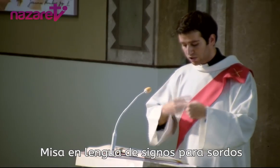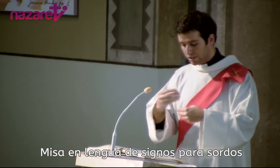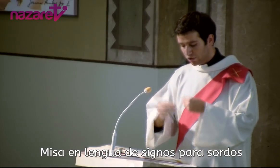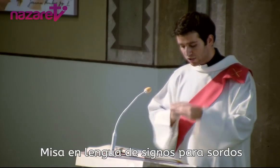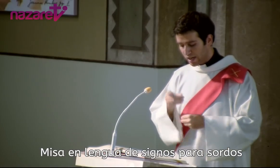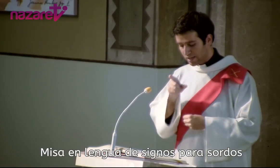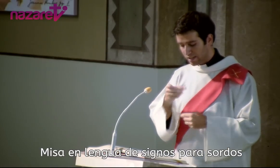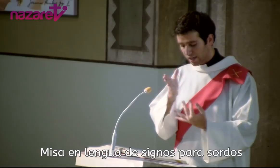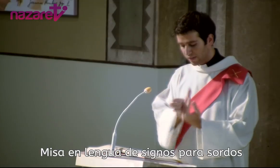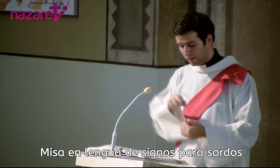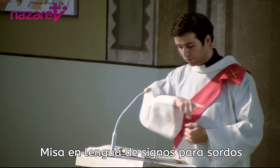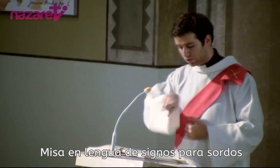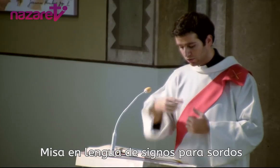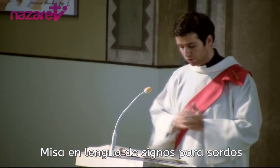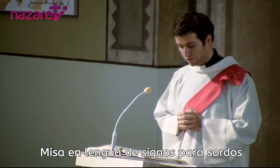No será así entre vosotros.